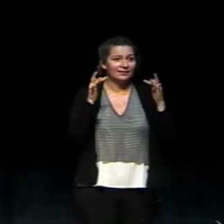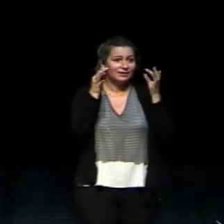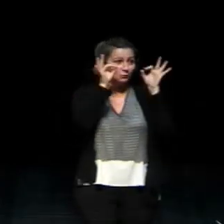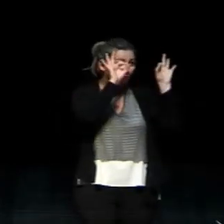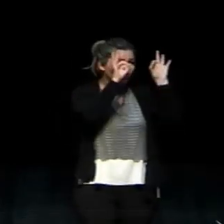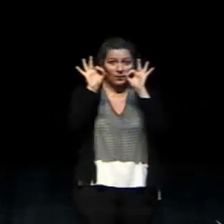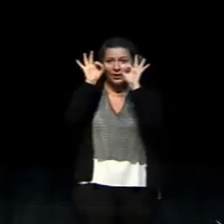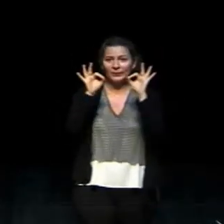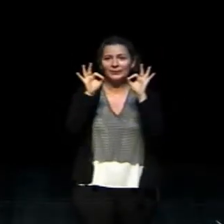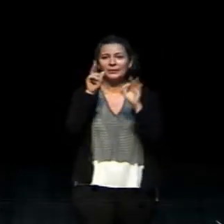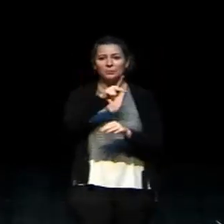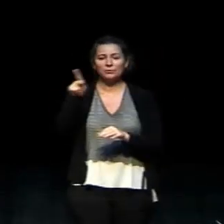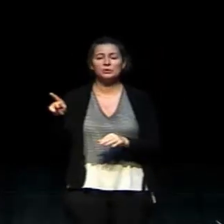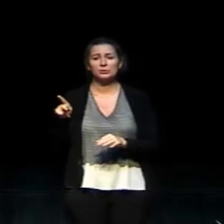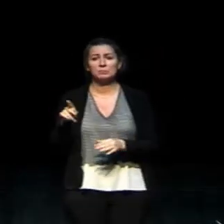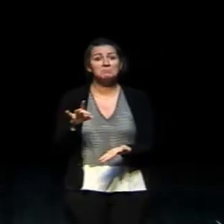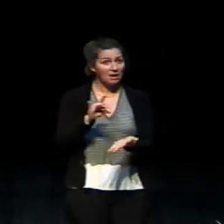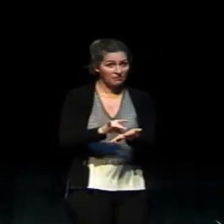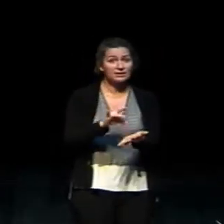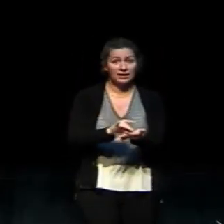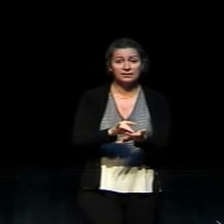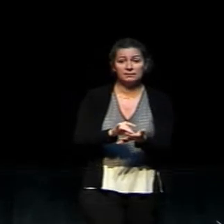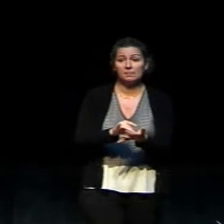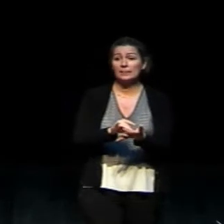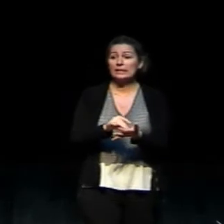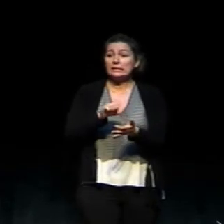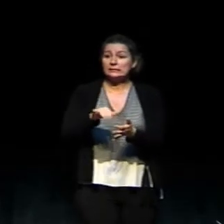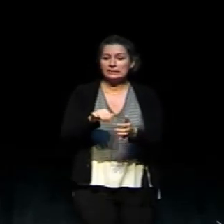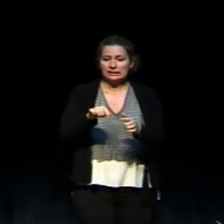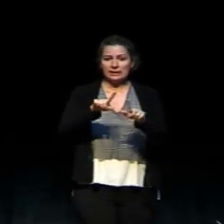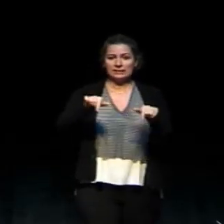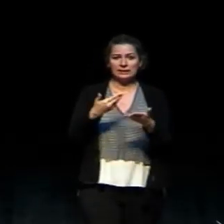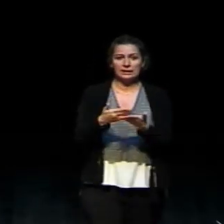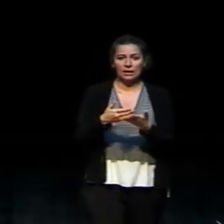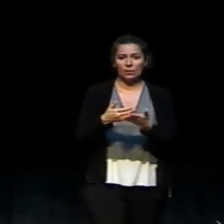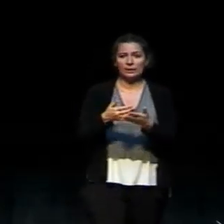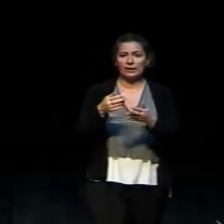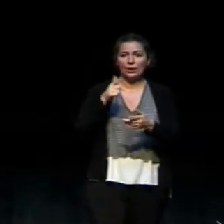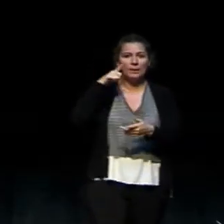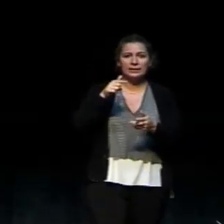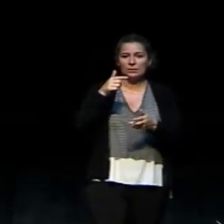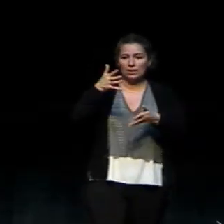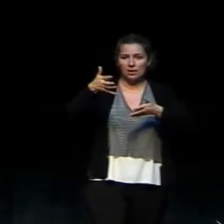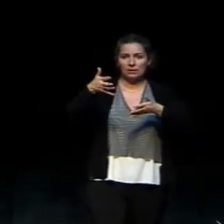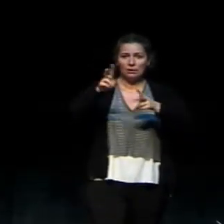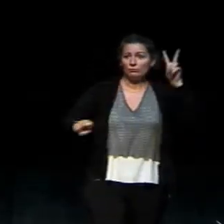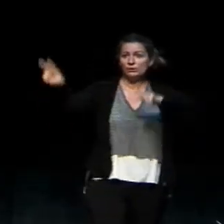anotação, pressupõe-se que ele vai perder alguma informação, porque em uma aula de Libras, a visão é algo extremamente importante. O aluno